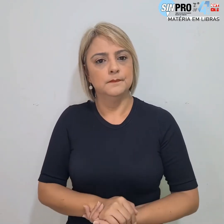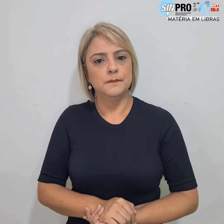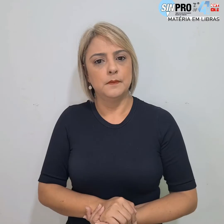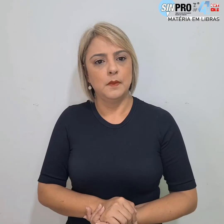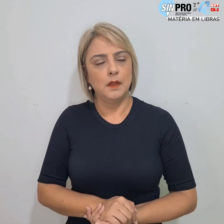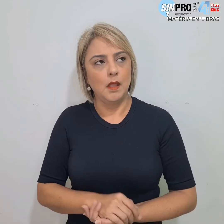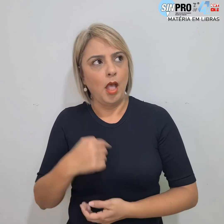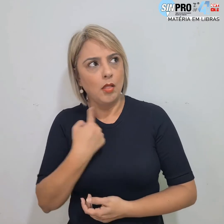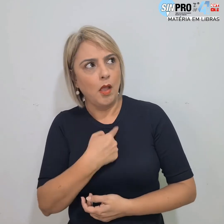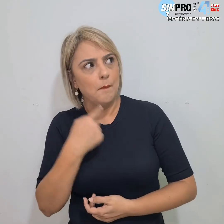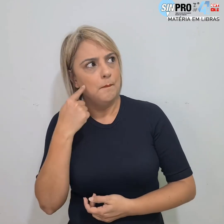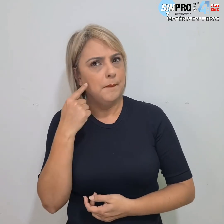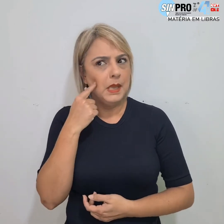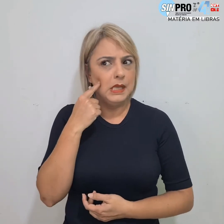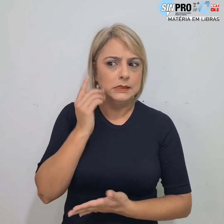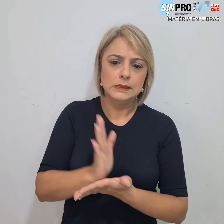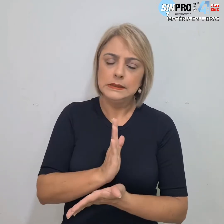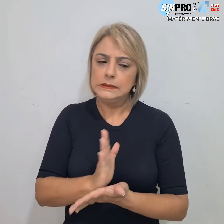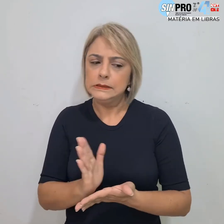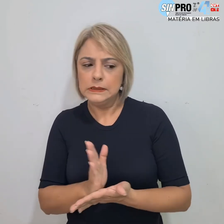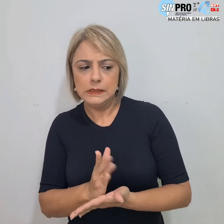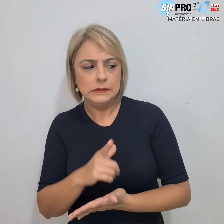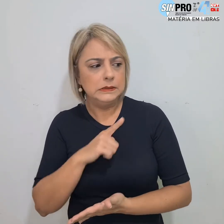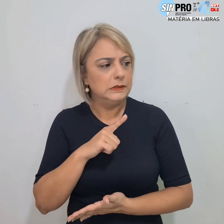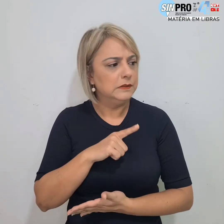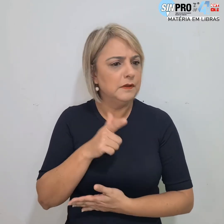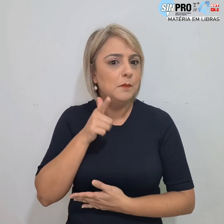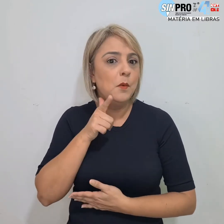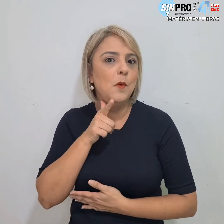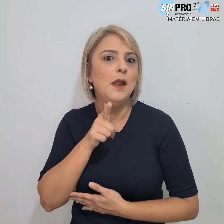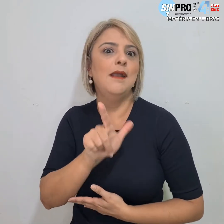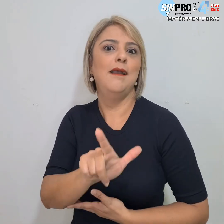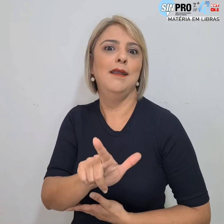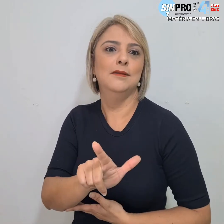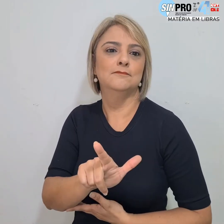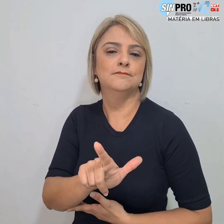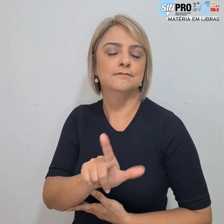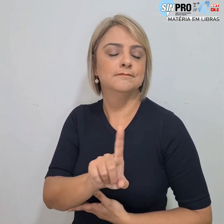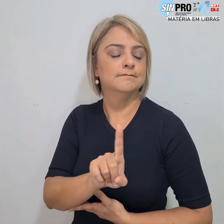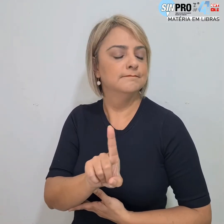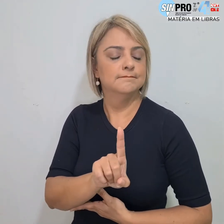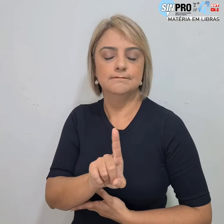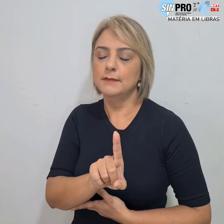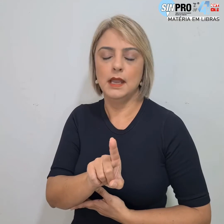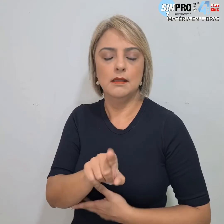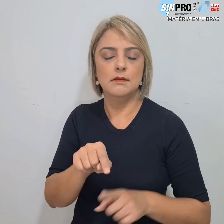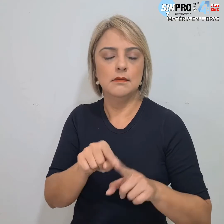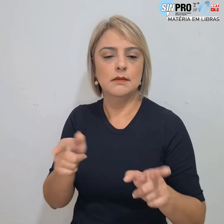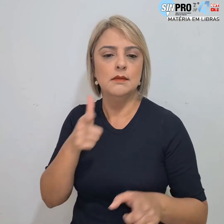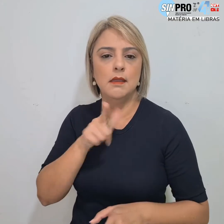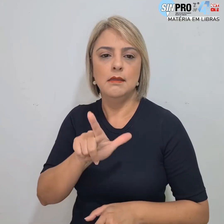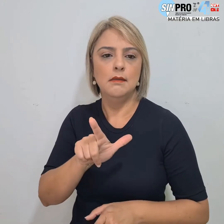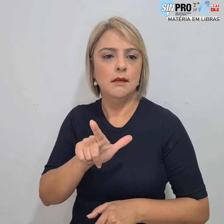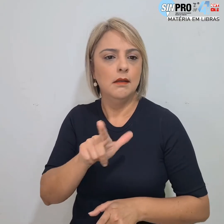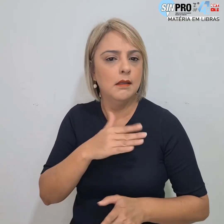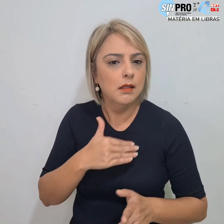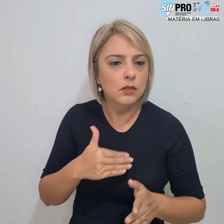A gente pensa, às vezes, que obtivemos uma vitória, mas quem está vencendo todas as batalhas nesse